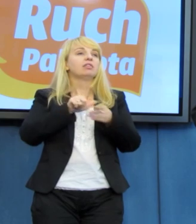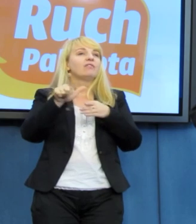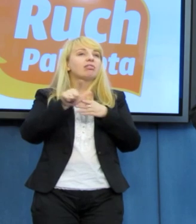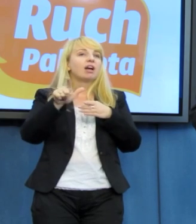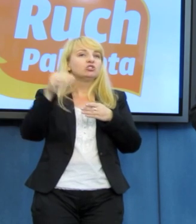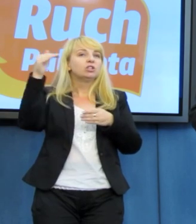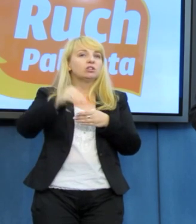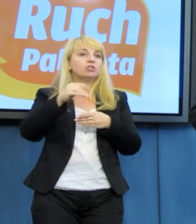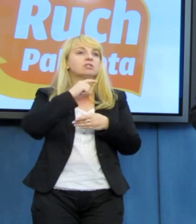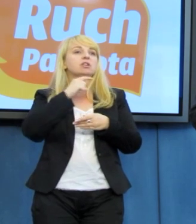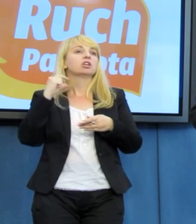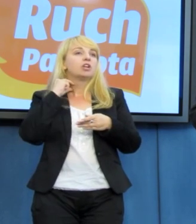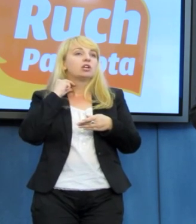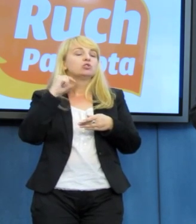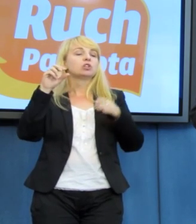księży, katechetów,